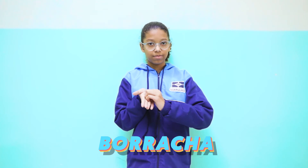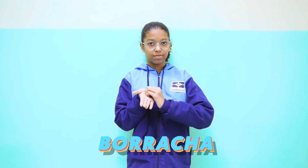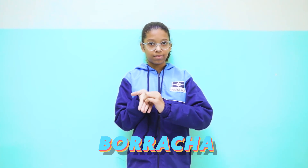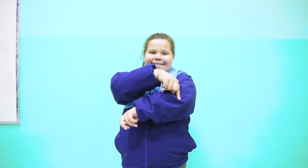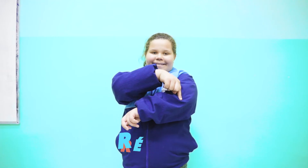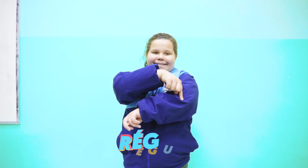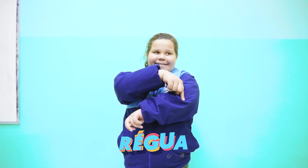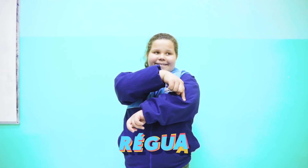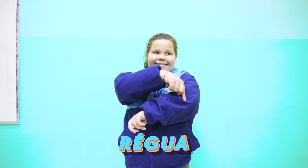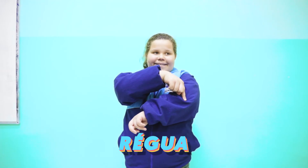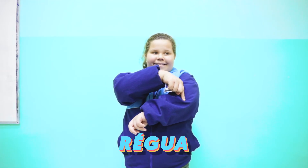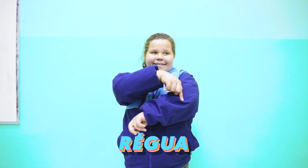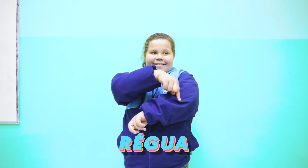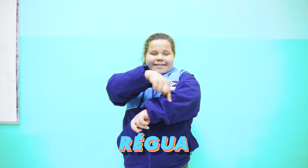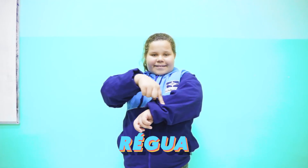Música